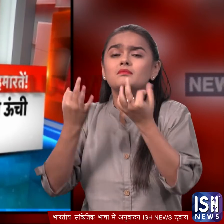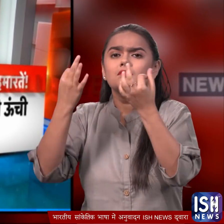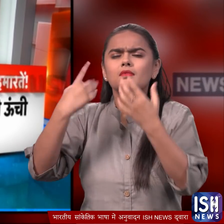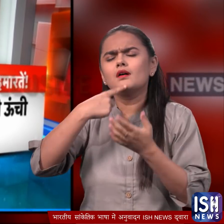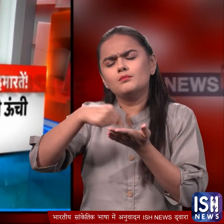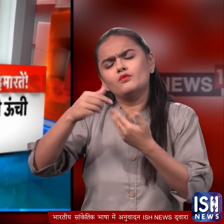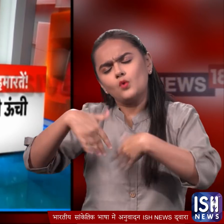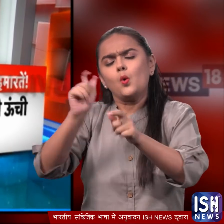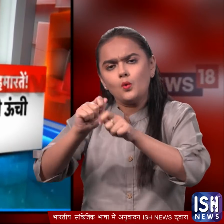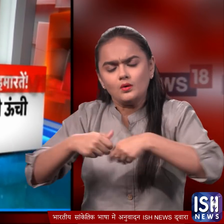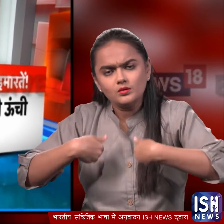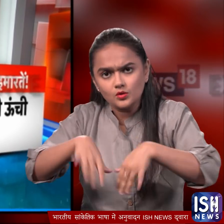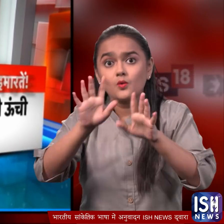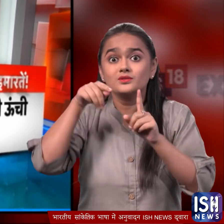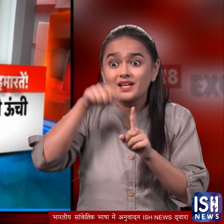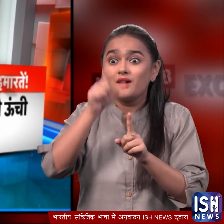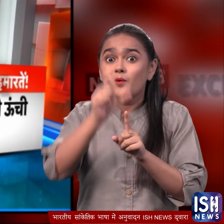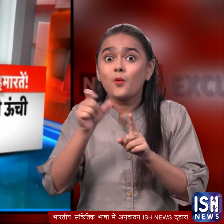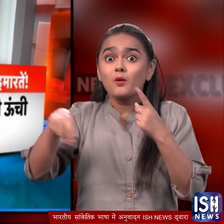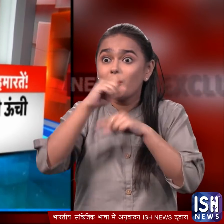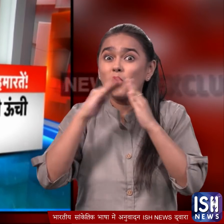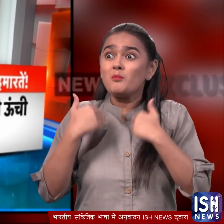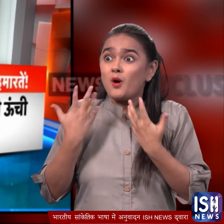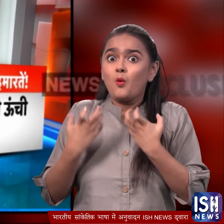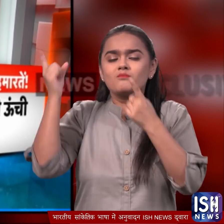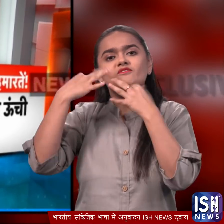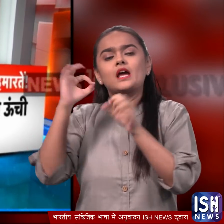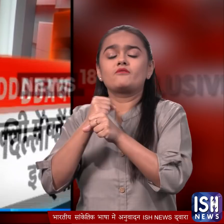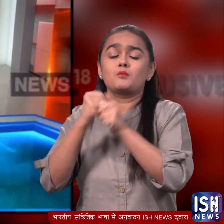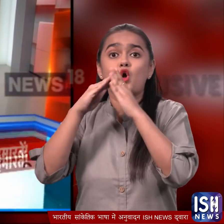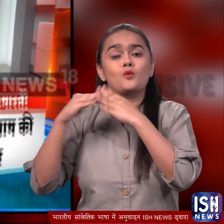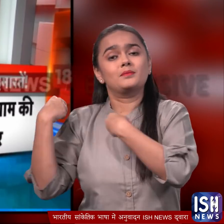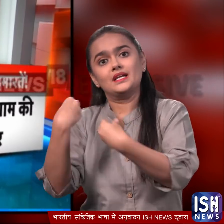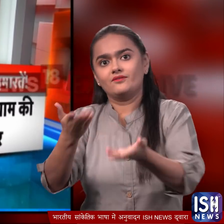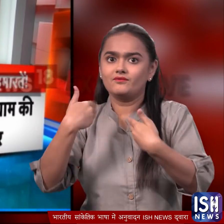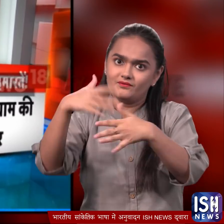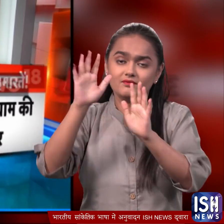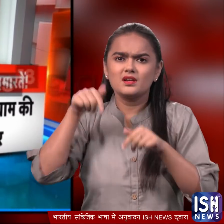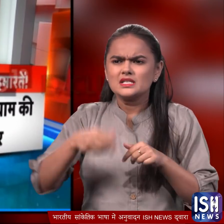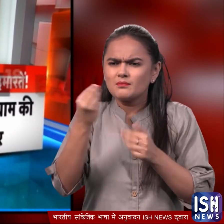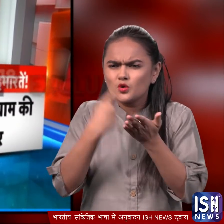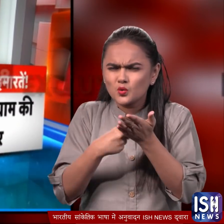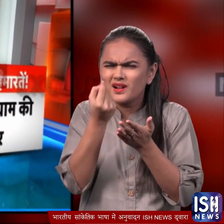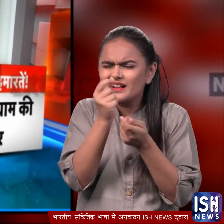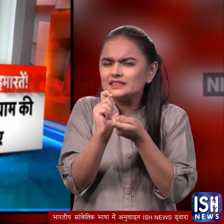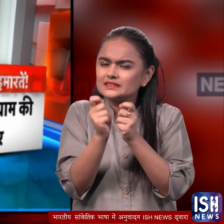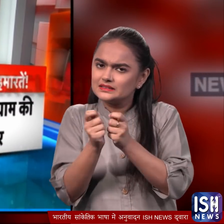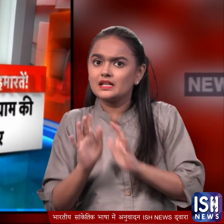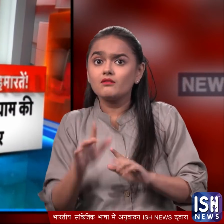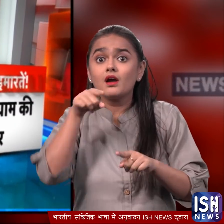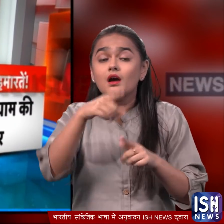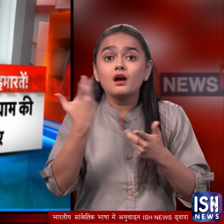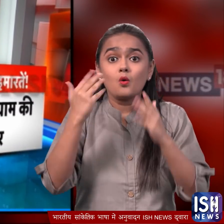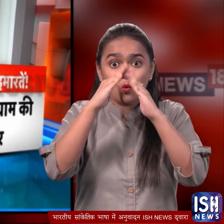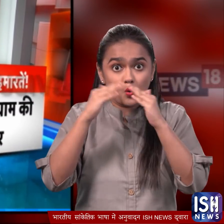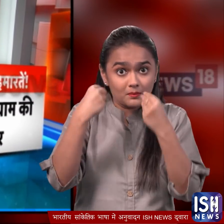मिल चुकी है और इसकी वजह से लोगों के घरों की जरूरत पूरी होगी। इस बार इस योजना में कुछ बदलाव किए गए हैं, जिनके तहत रेजिडेंशियल